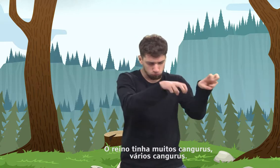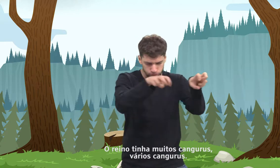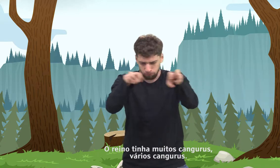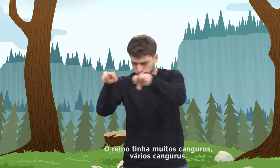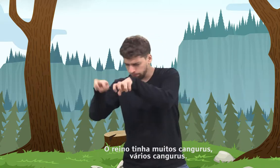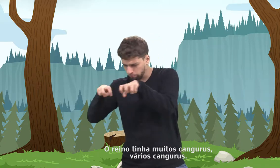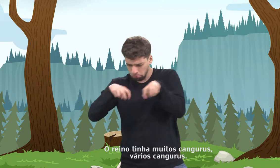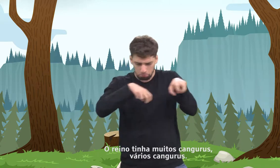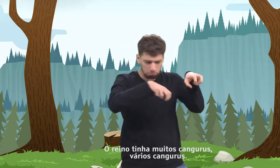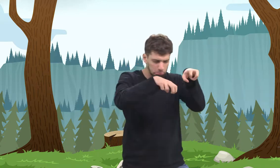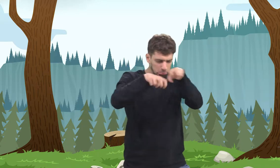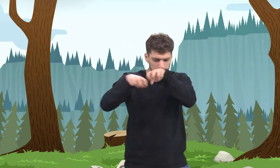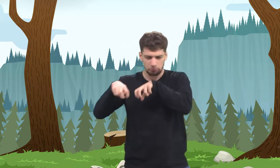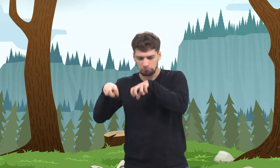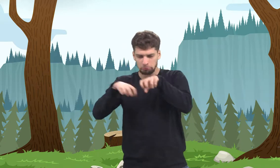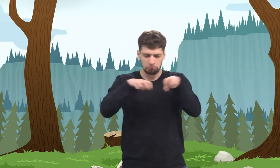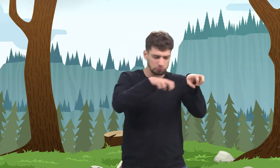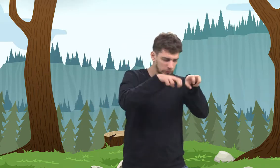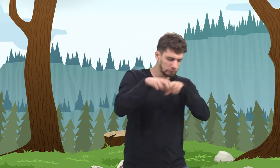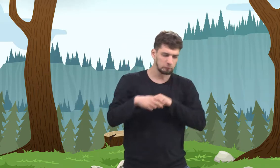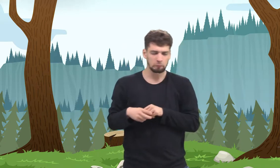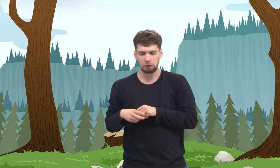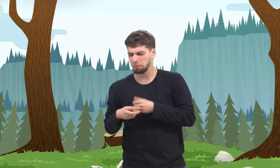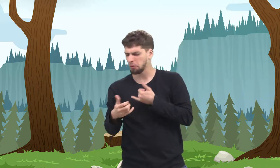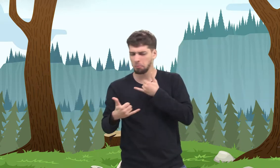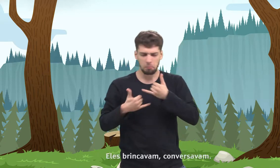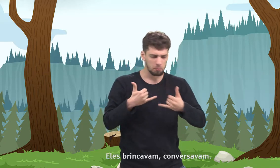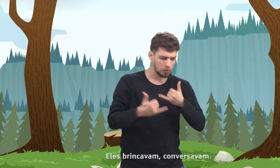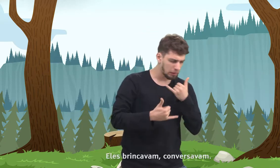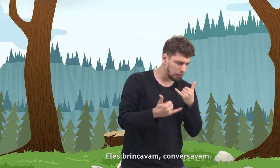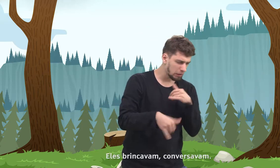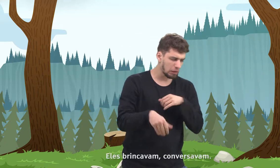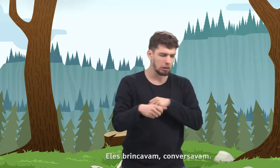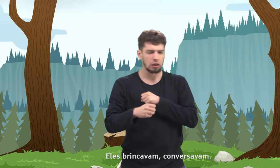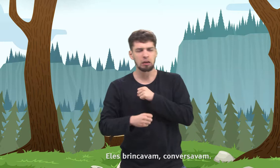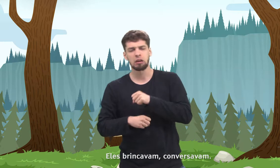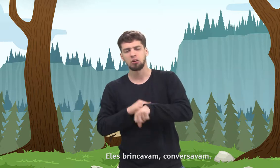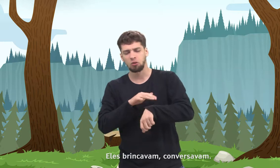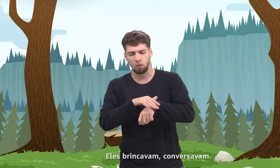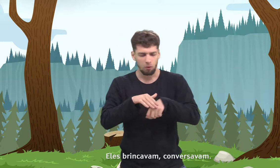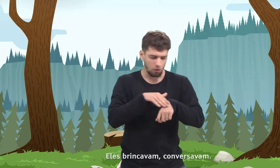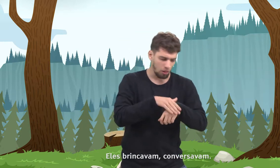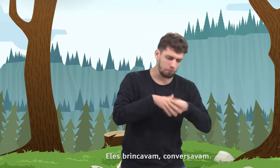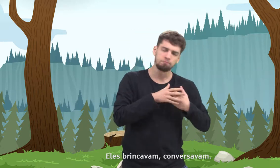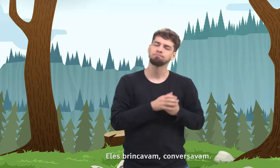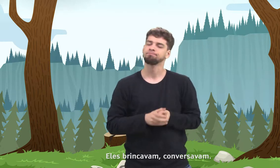usuários com gols eles brincavam conversavam